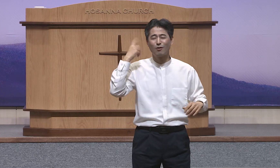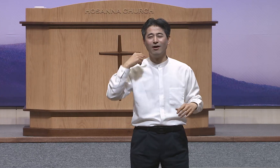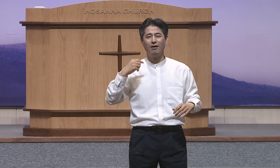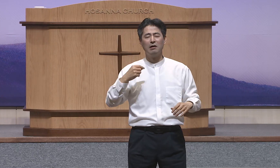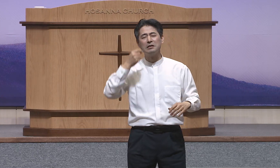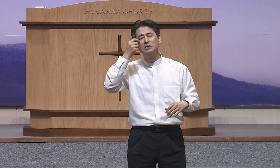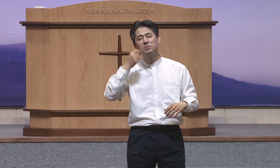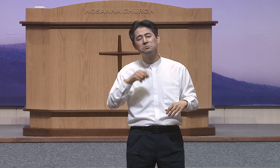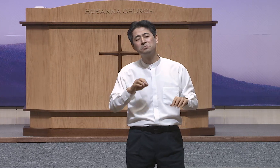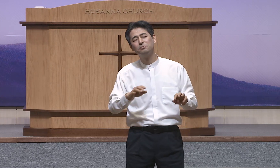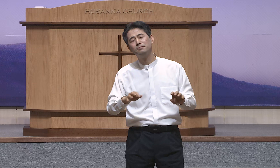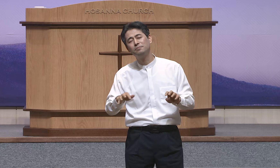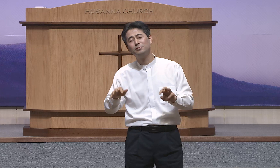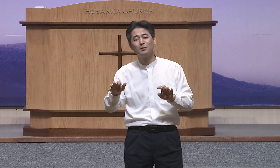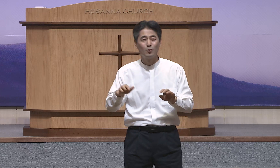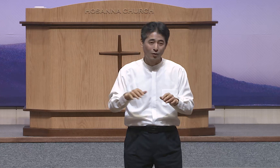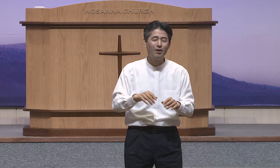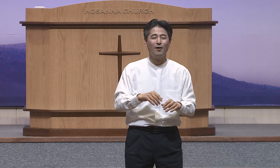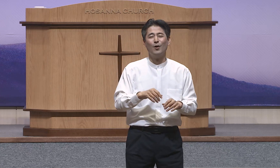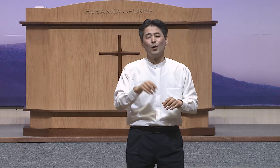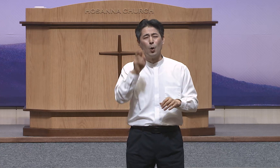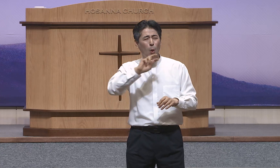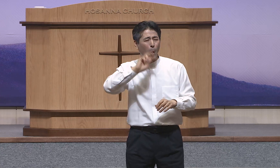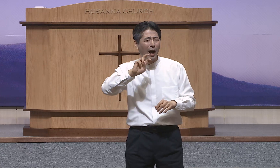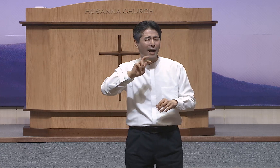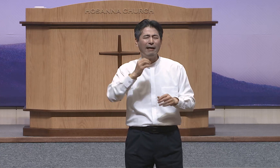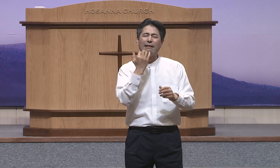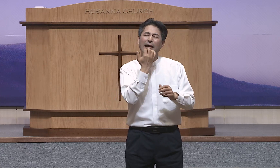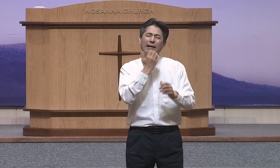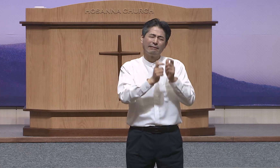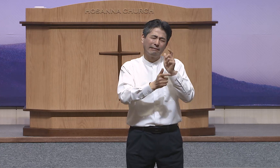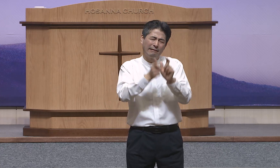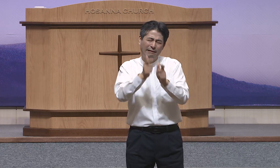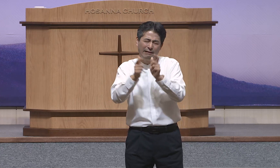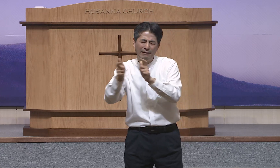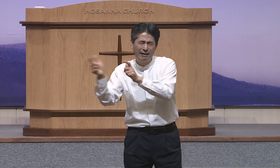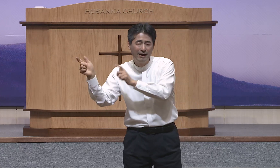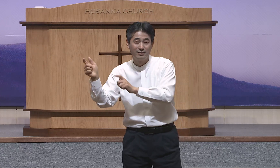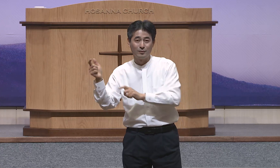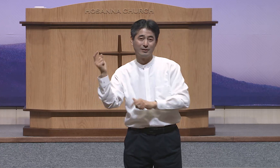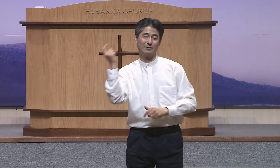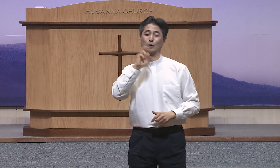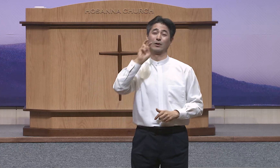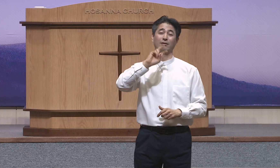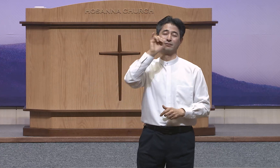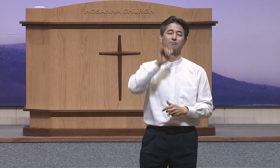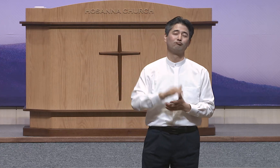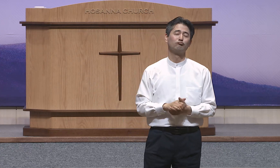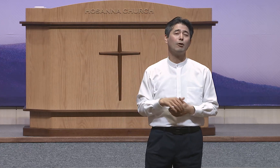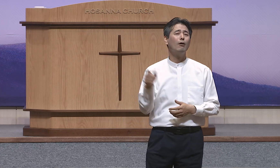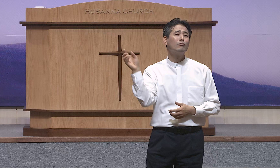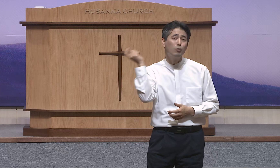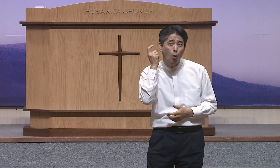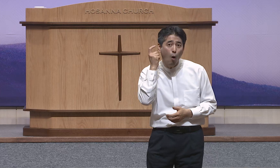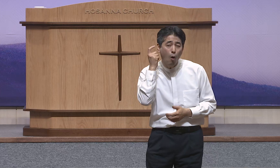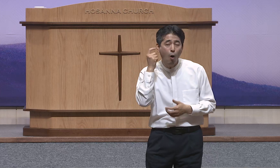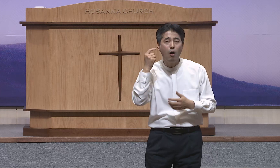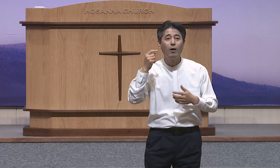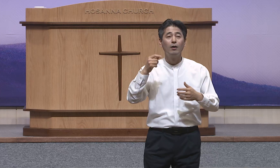소리, 슬프면 뭐 슬픔의 음악 소리, 그런 노래의 다양한 색깔들을 저는 들어서